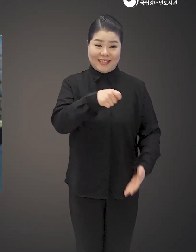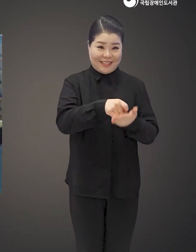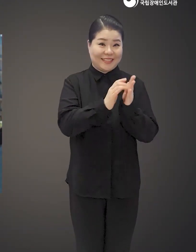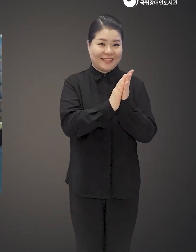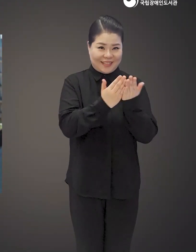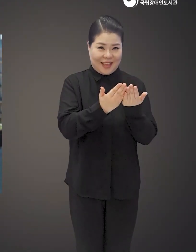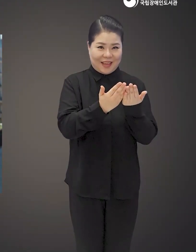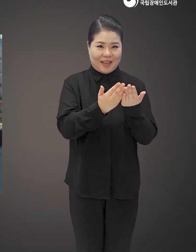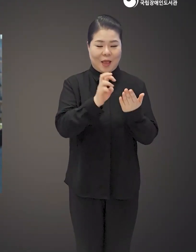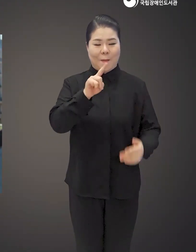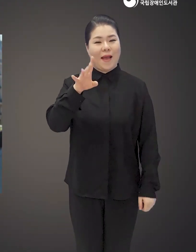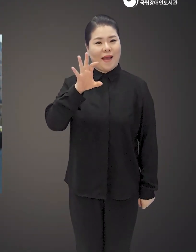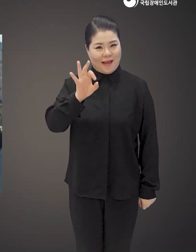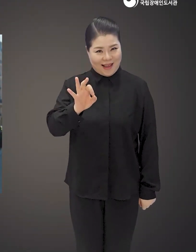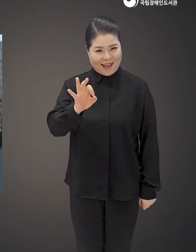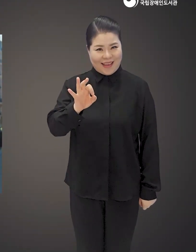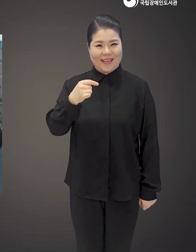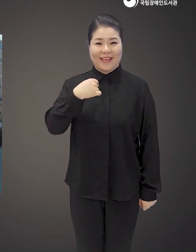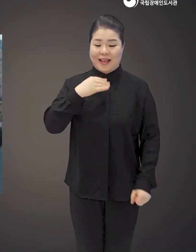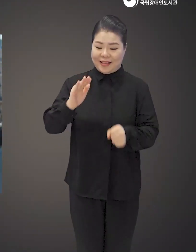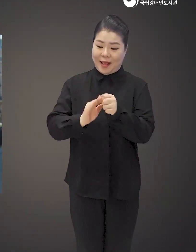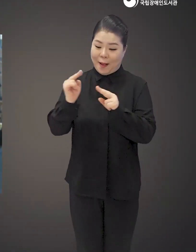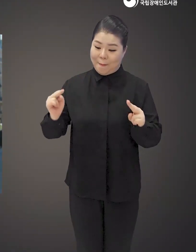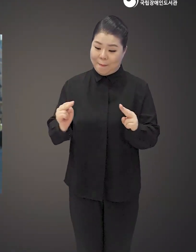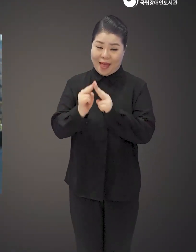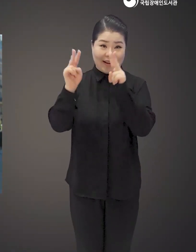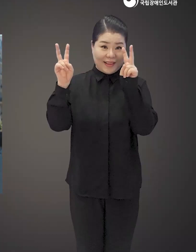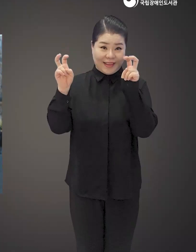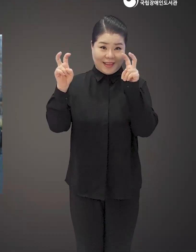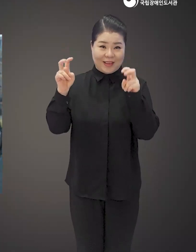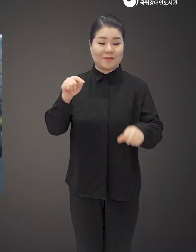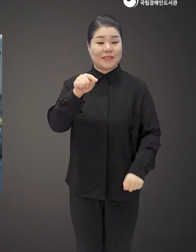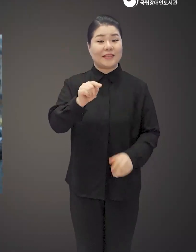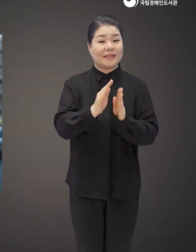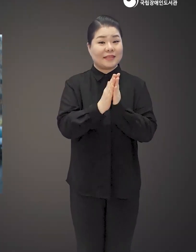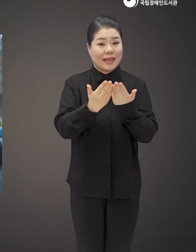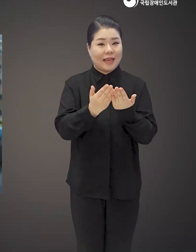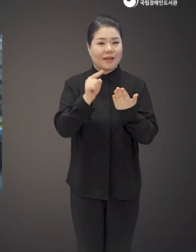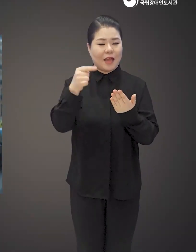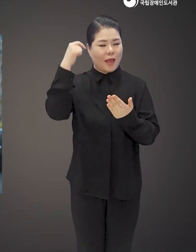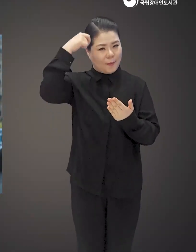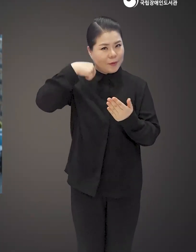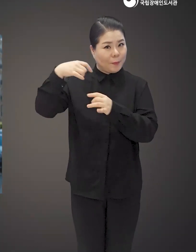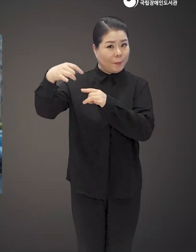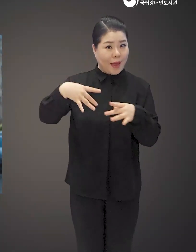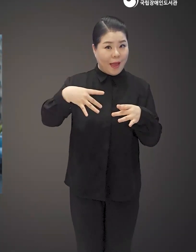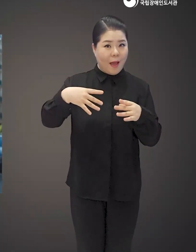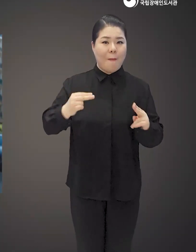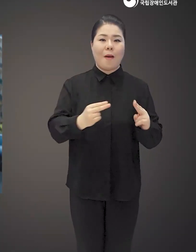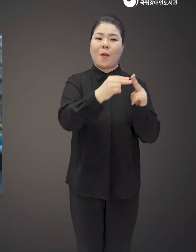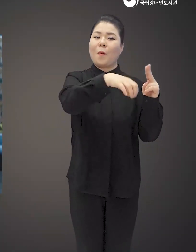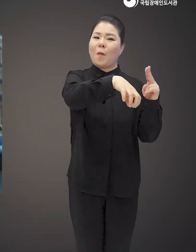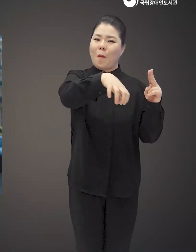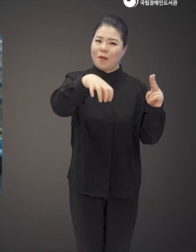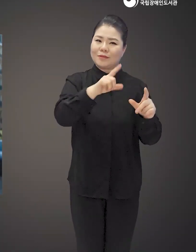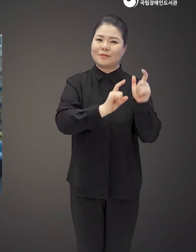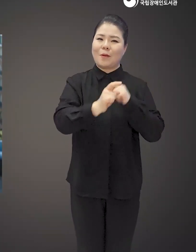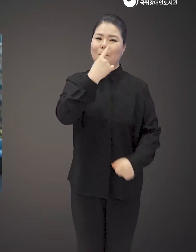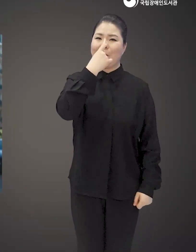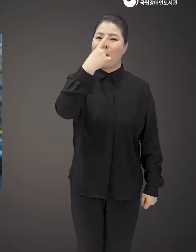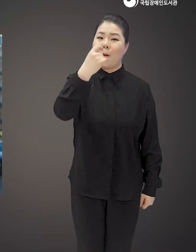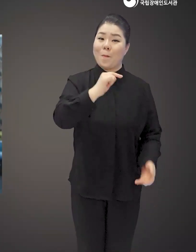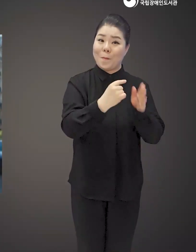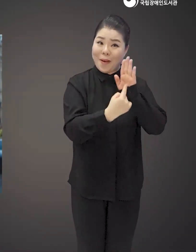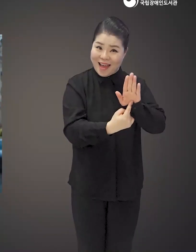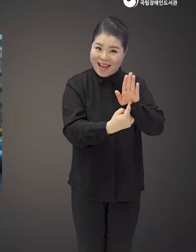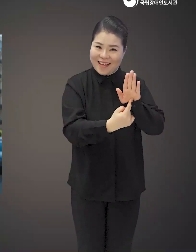그런 그의 책 마랑 몽타구의 내가 사랑한 파리, 여기에는 그에게 영향을 준 또 파리 곳곳을